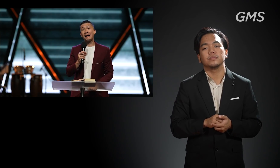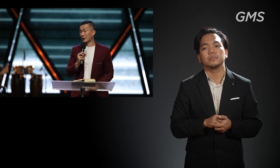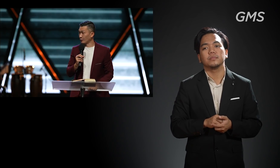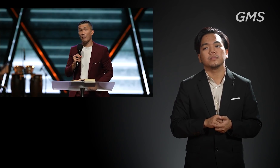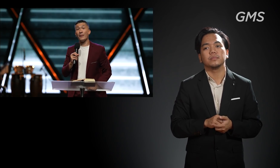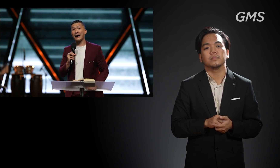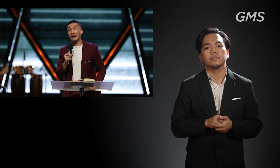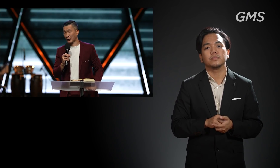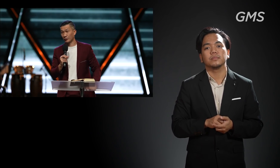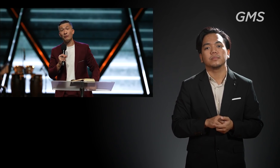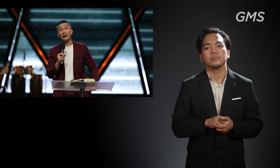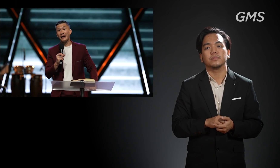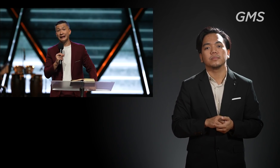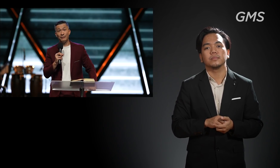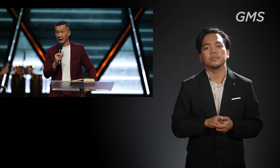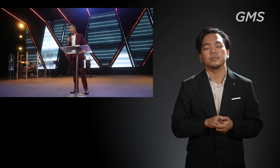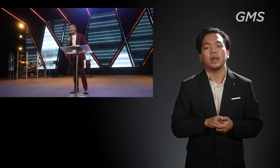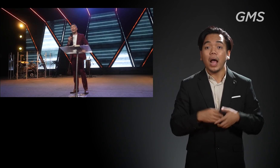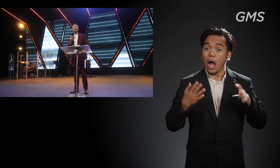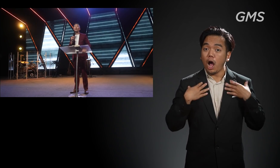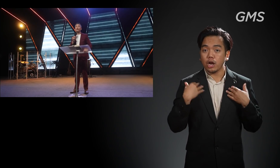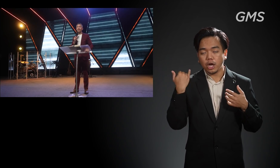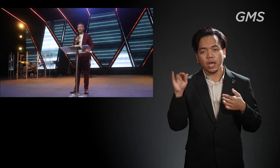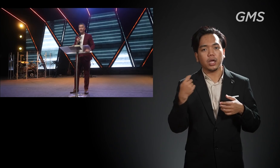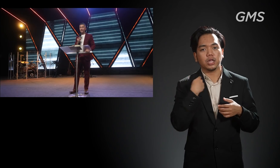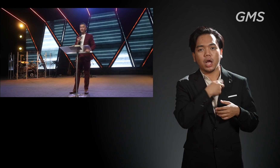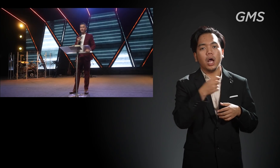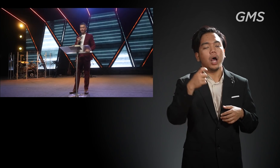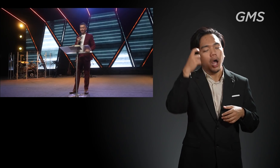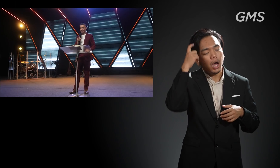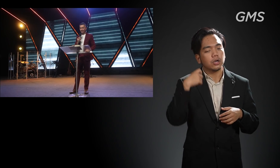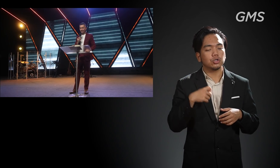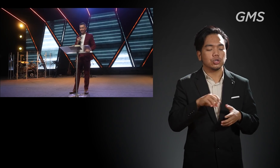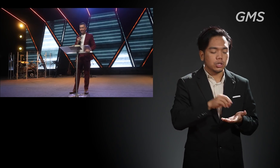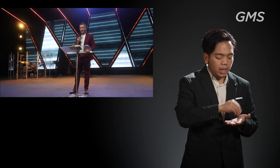kamu makan, bukan untuk kamu bakar, bukan untuk kamu nikmati, bukan untuk di-barbecue.